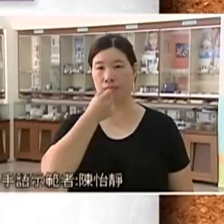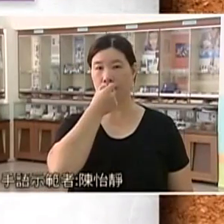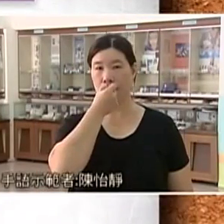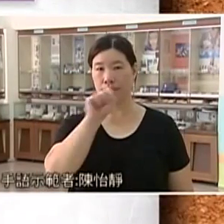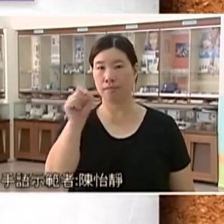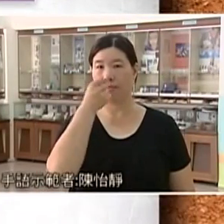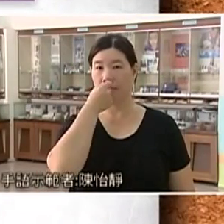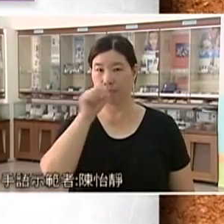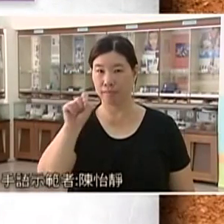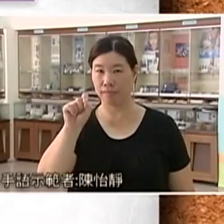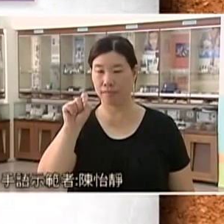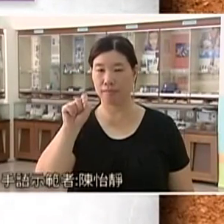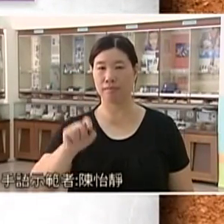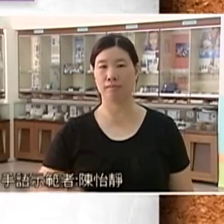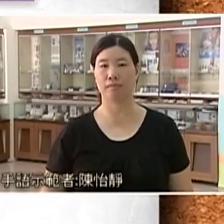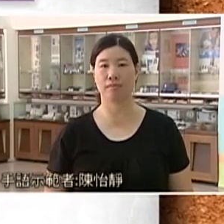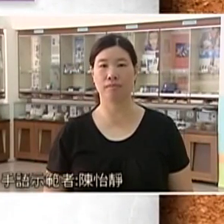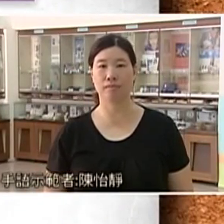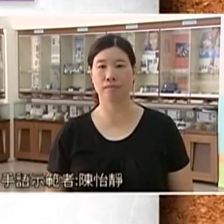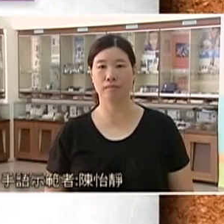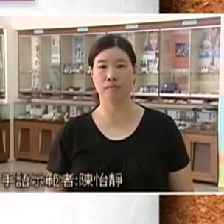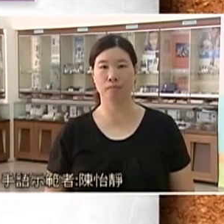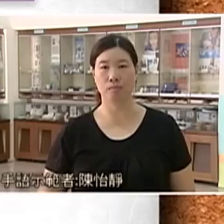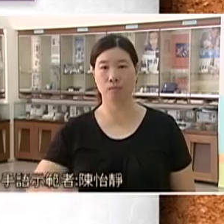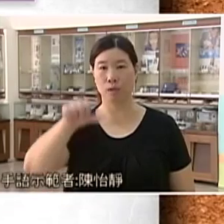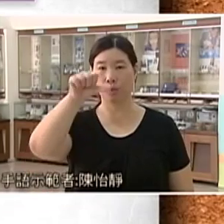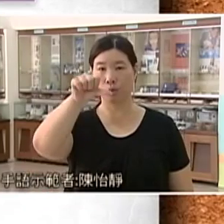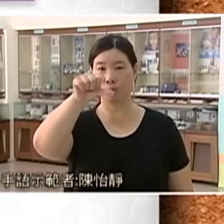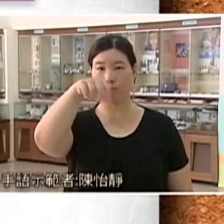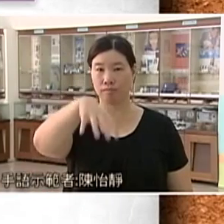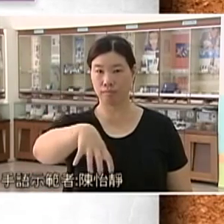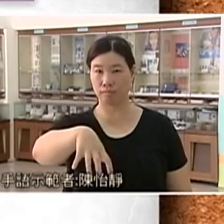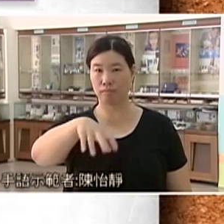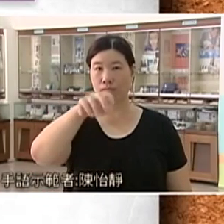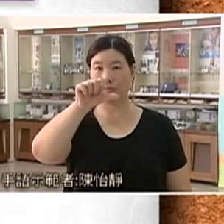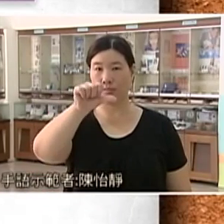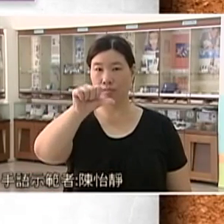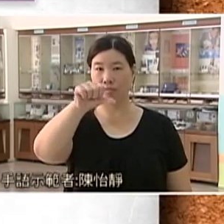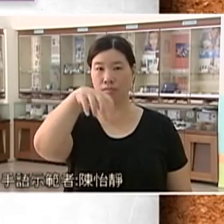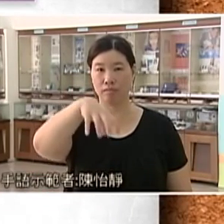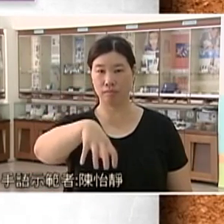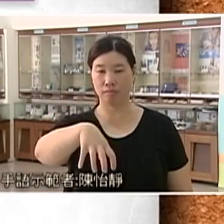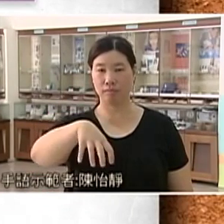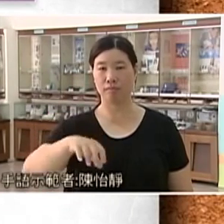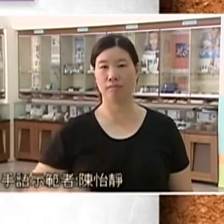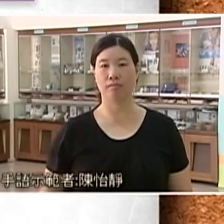吴妻的第一种笔法是笔铅笔，或者是五加上地方，吴妻。